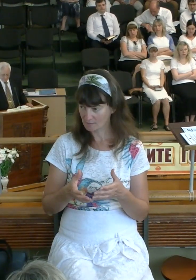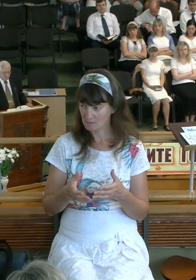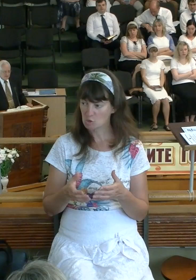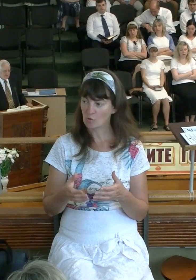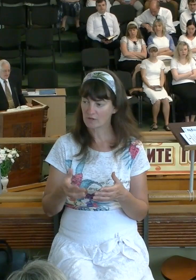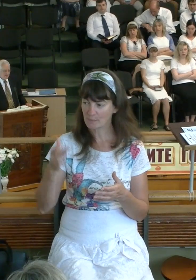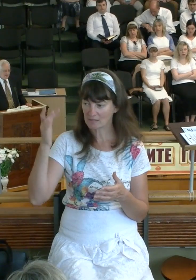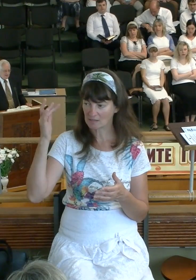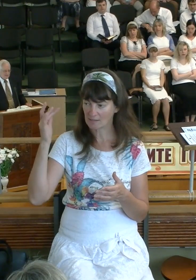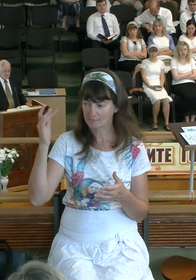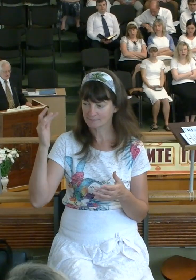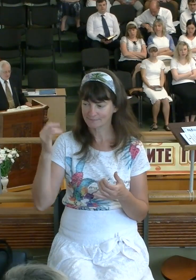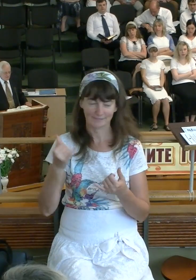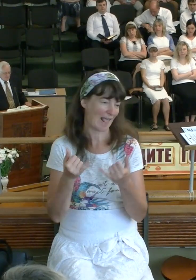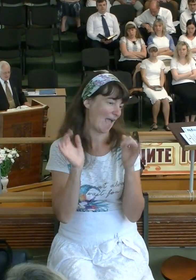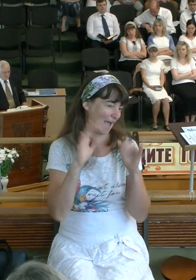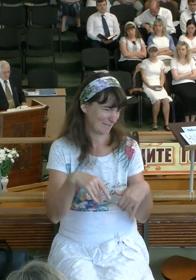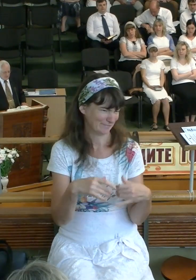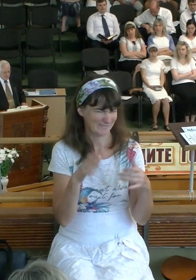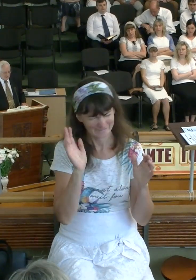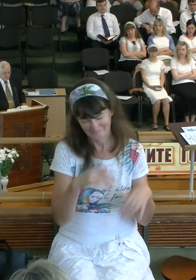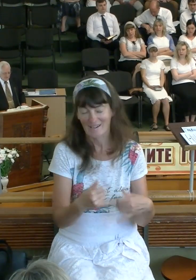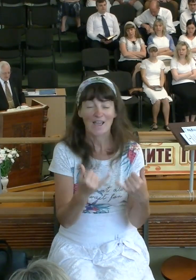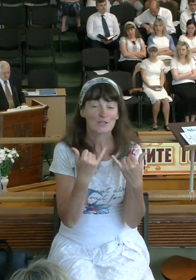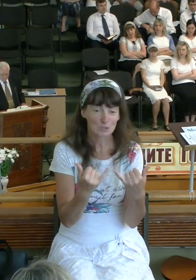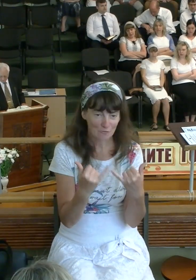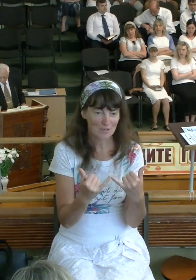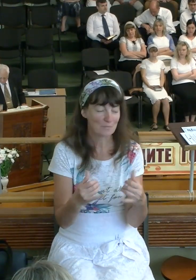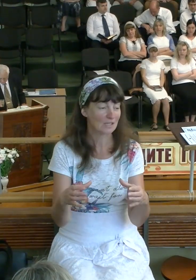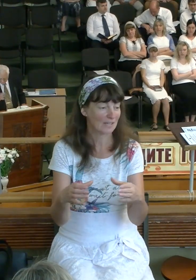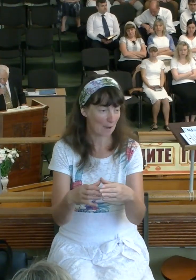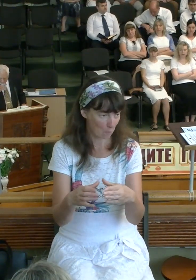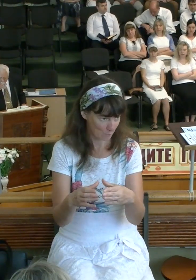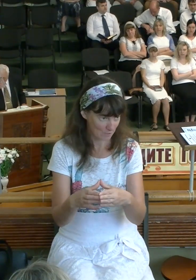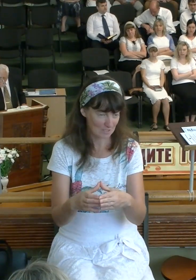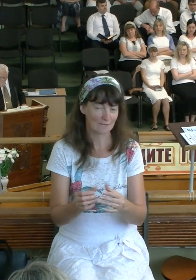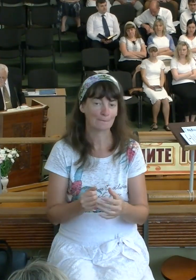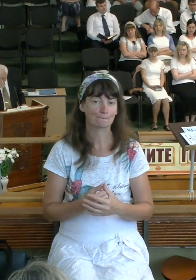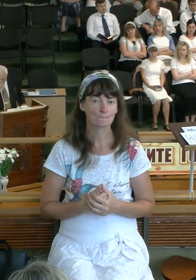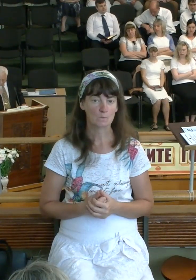молодежь, дети, да я думаю, уже многие из старшего поколения,